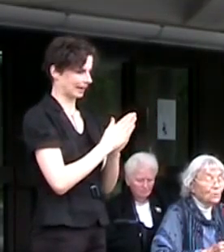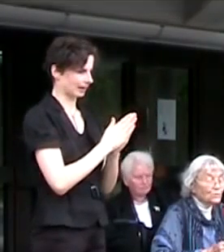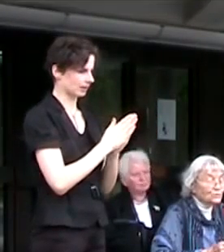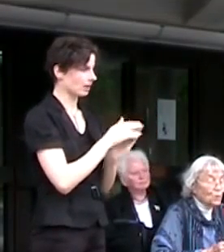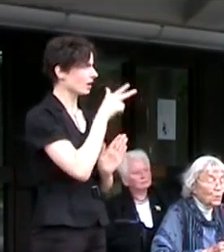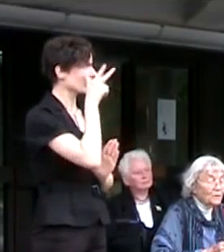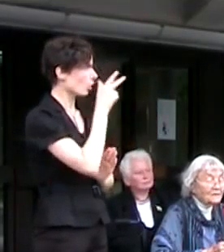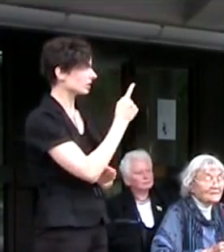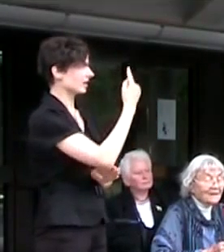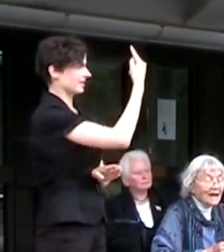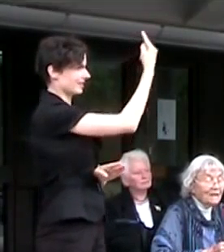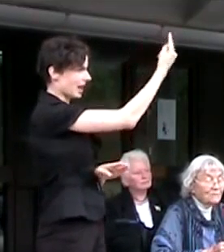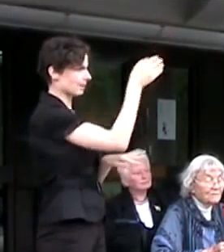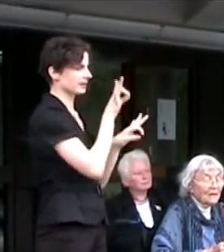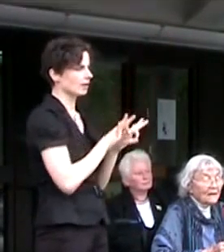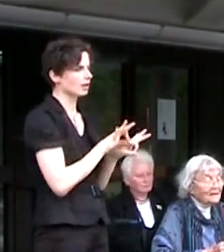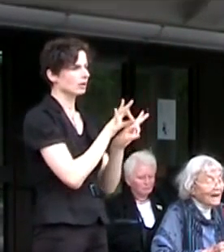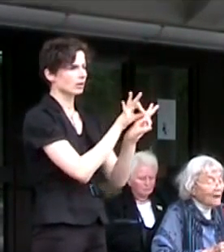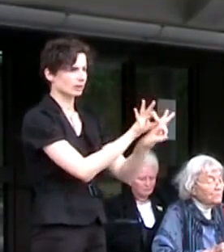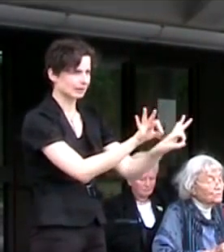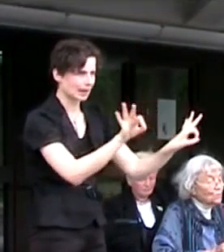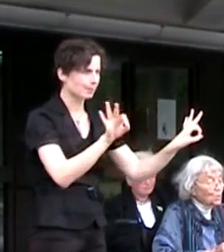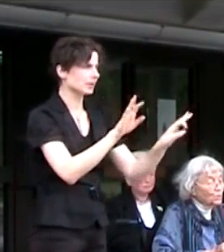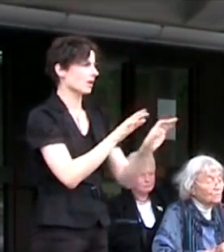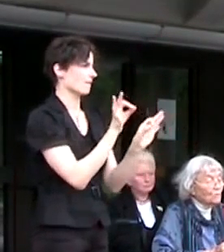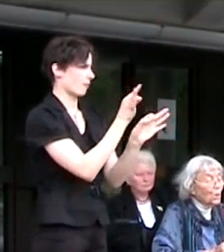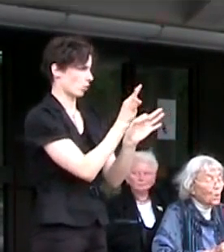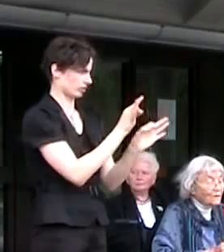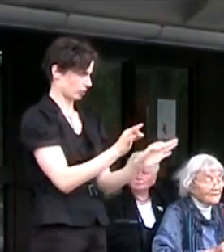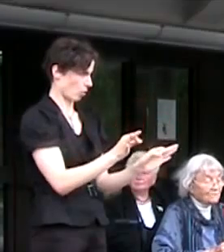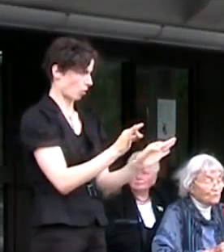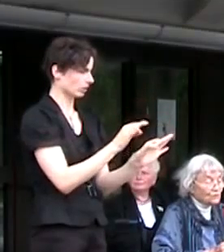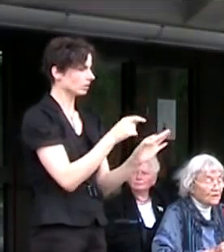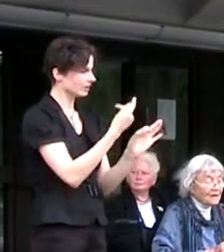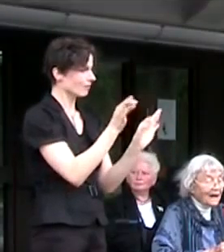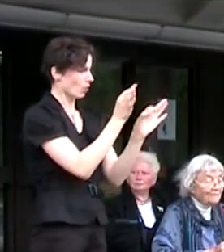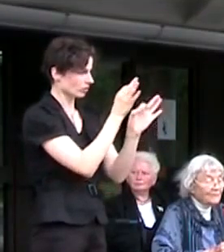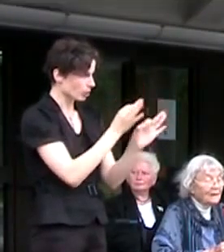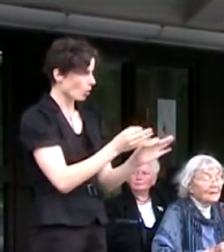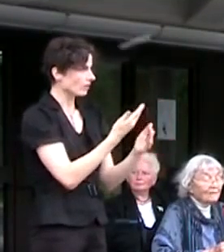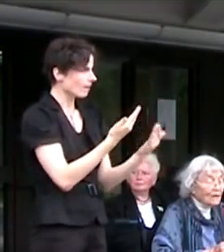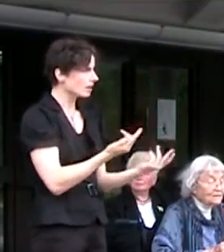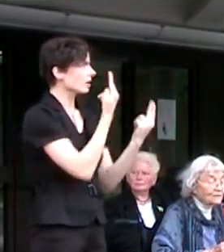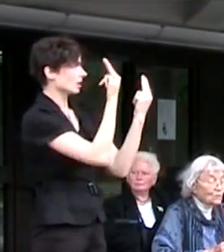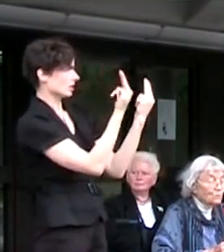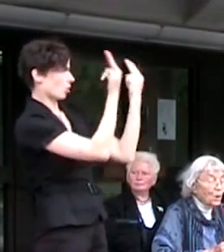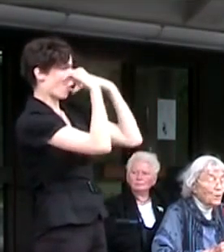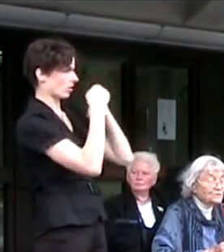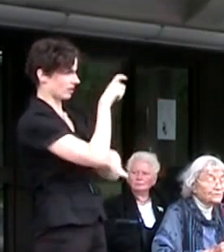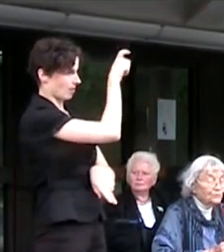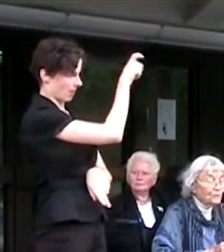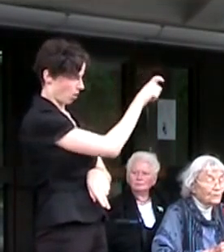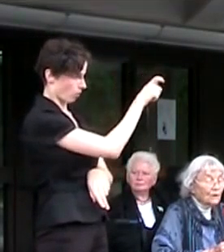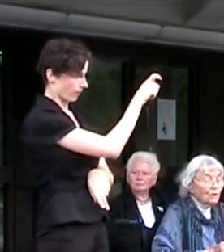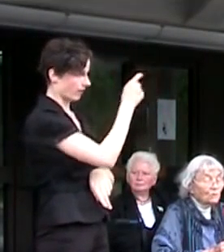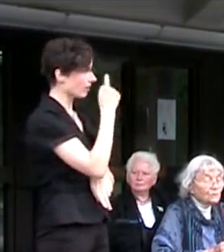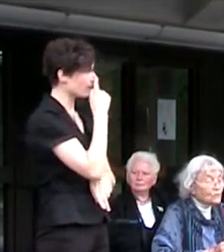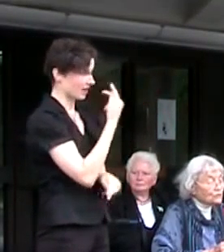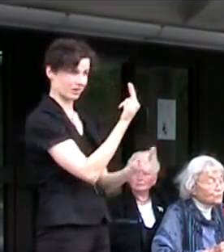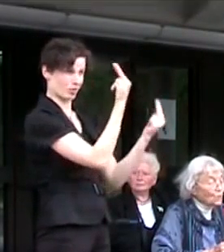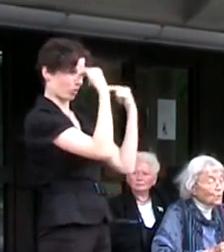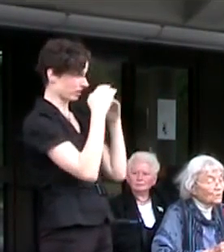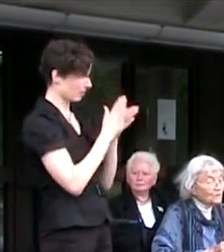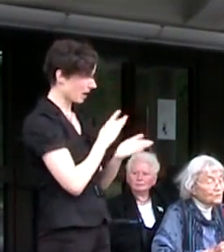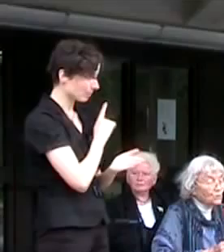gegebenen Funktionen des Leibes in absolutem Gehorsam zu stehen haben. Wenn sie zum Bösen führen und